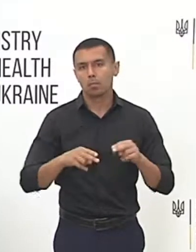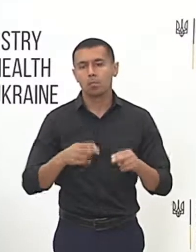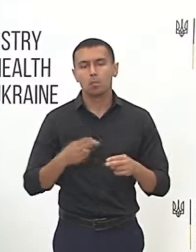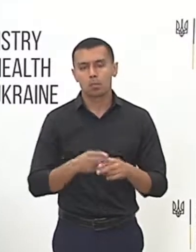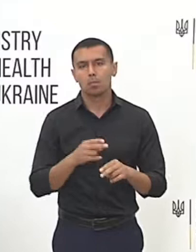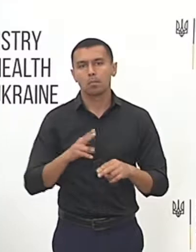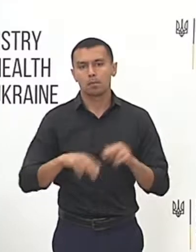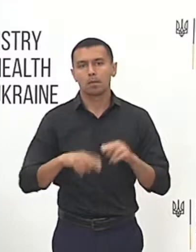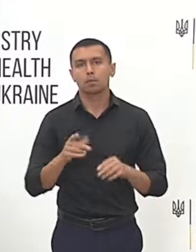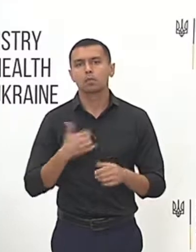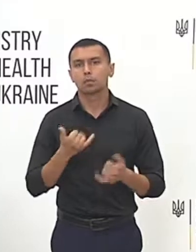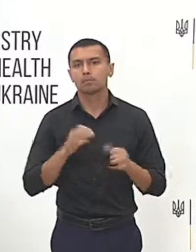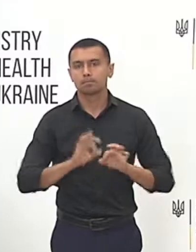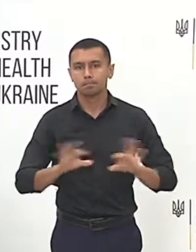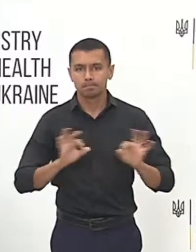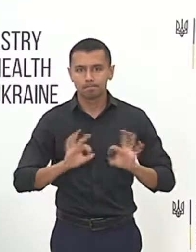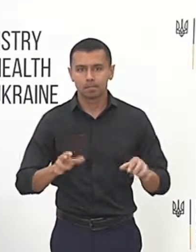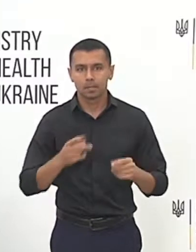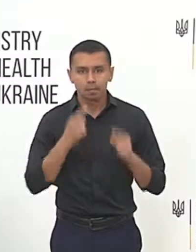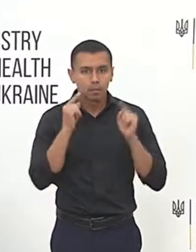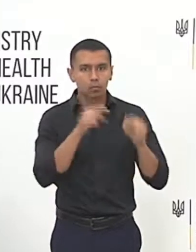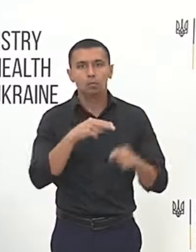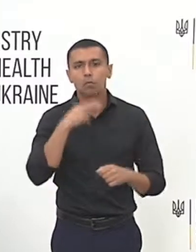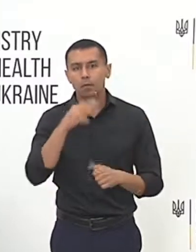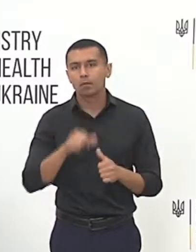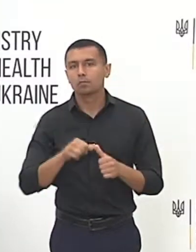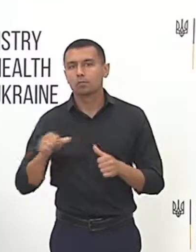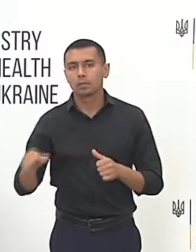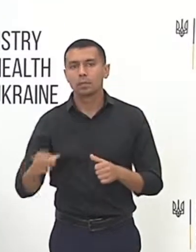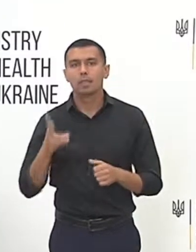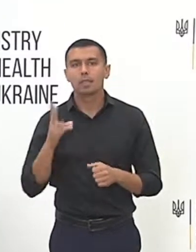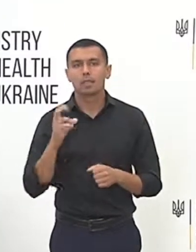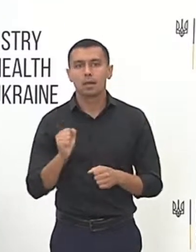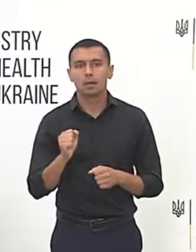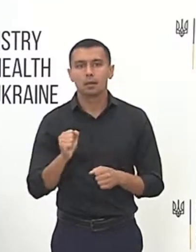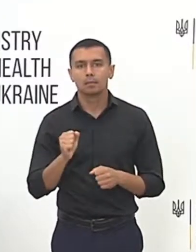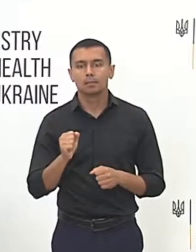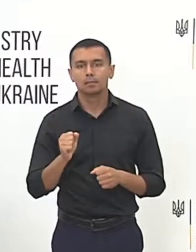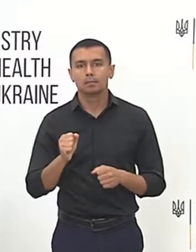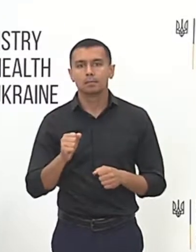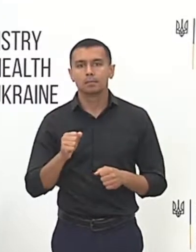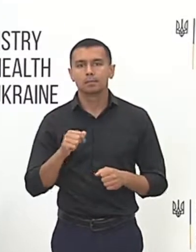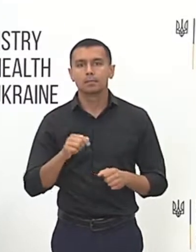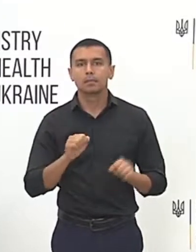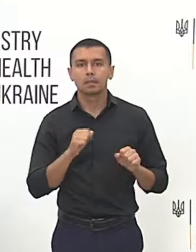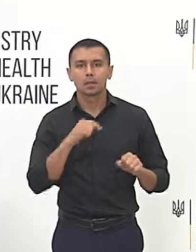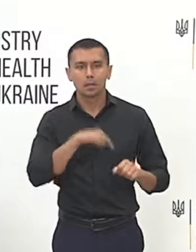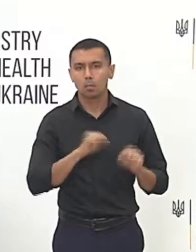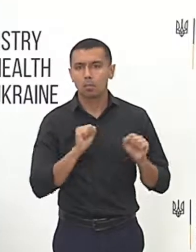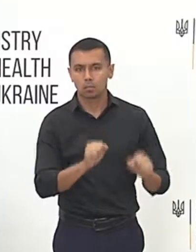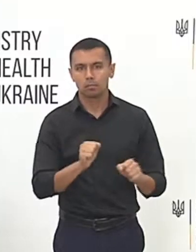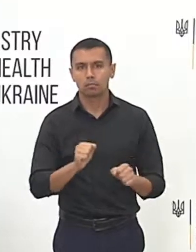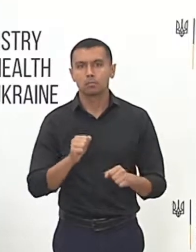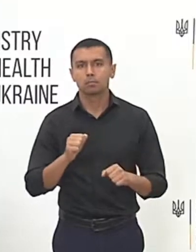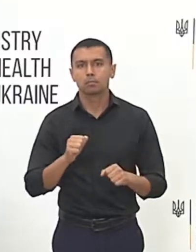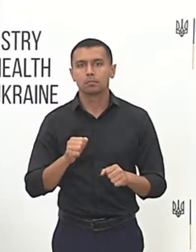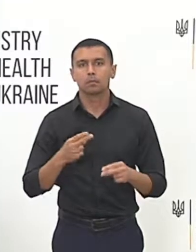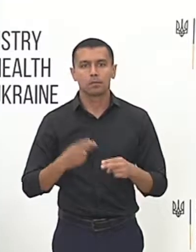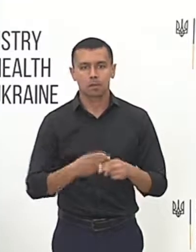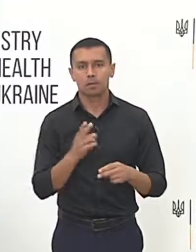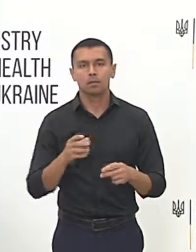хочу на брифінгу звернути увагу саме на імунопрофілактику. Так, зусилля